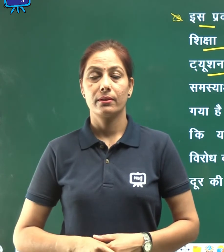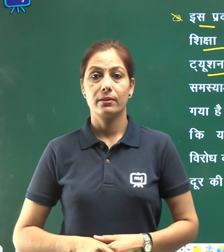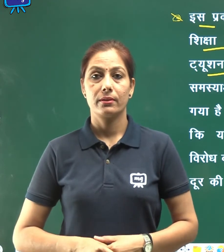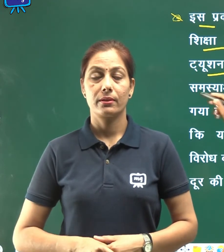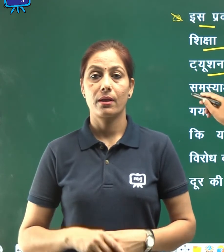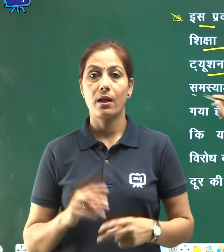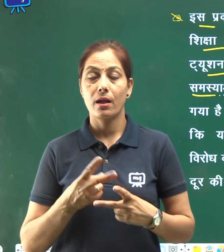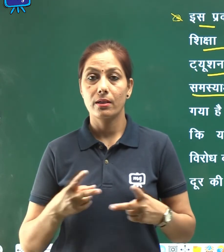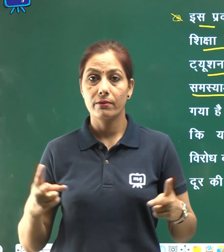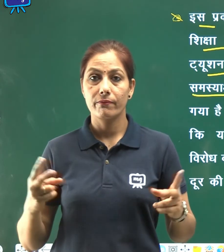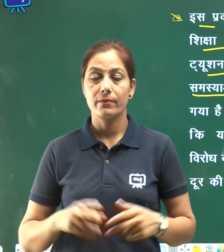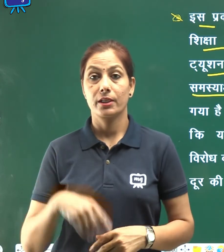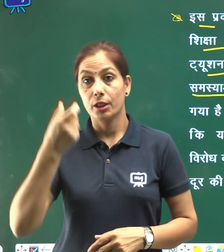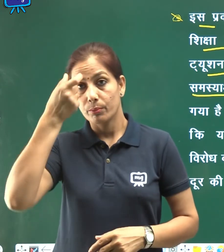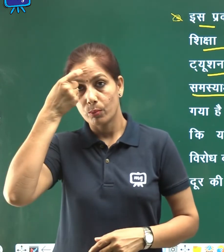आदि समस्याओं को